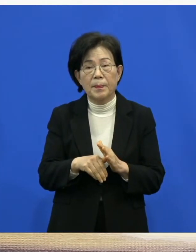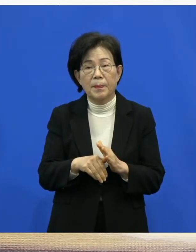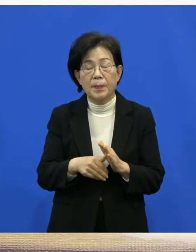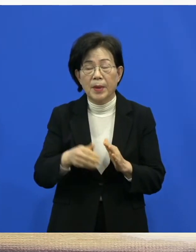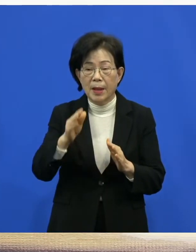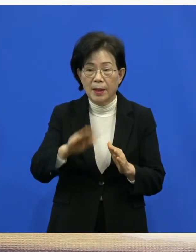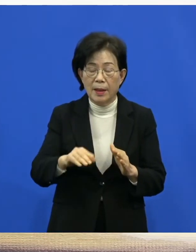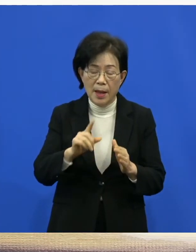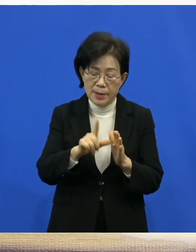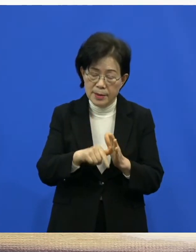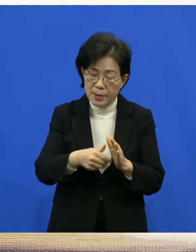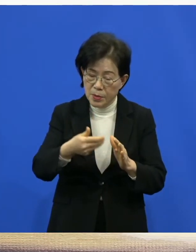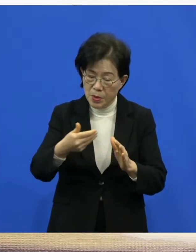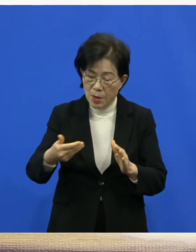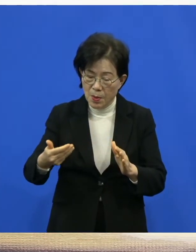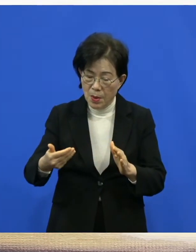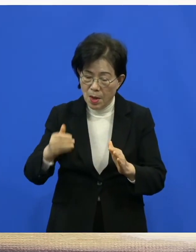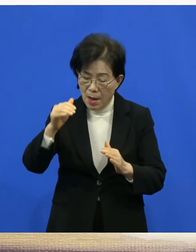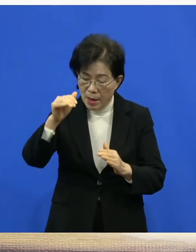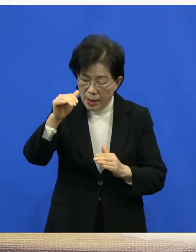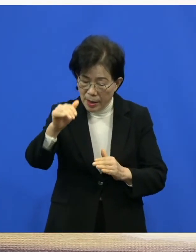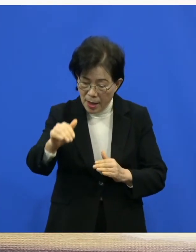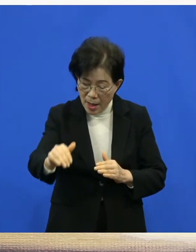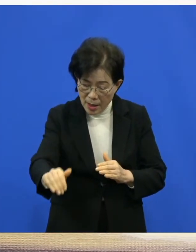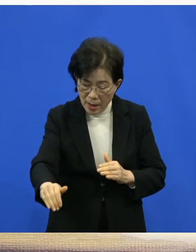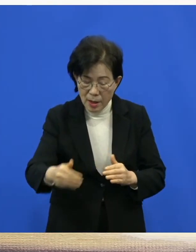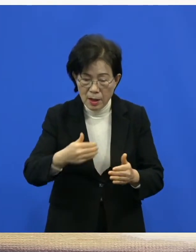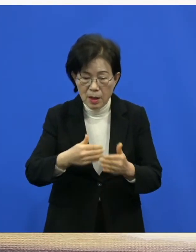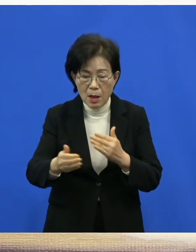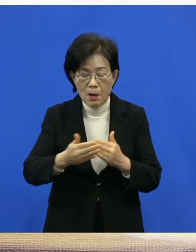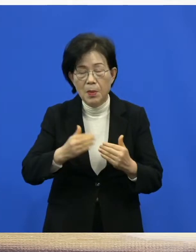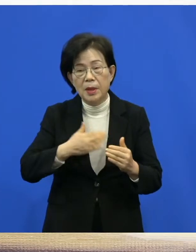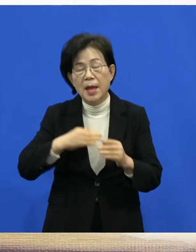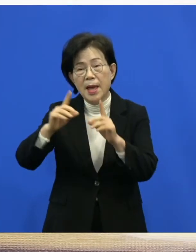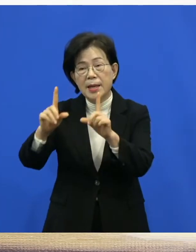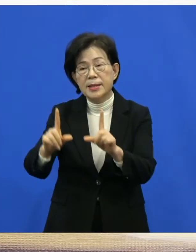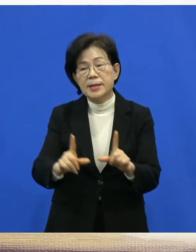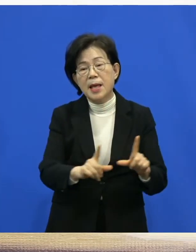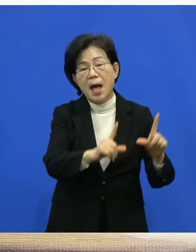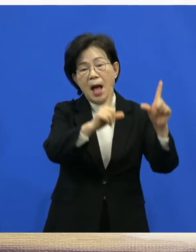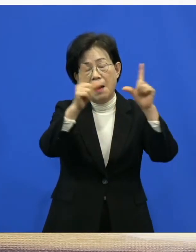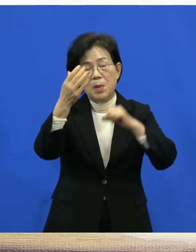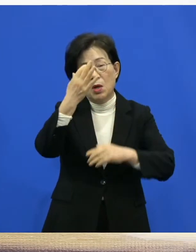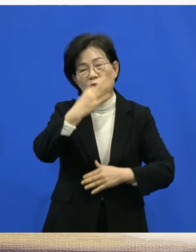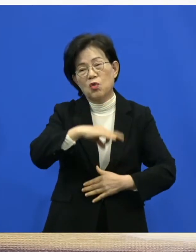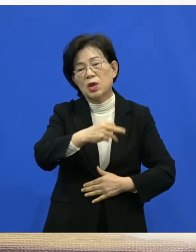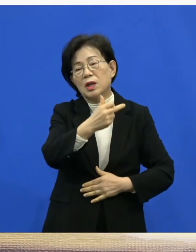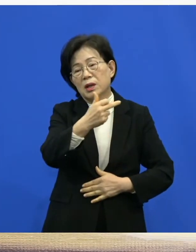그런데 지나고 보니까 그때 내려가던 시절의 경험은 내 삶에 너무 유익함을 줬어.